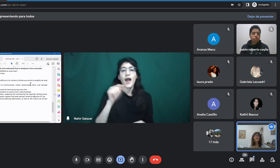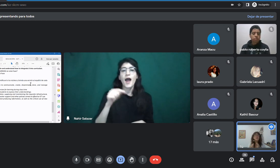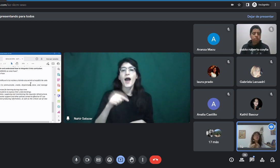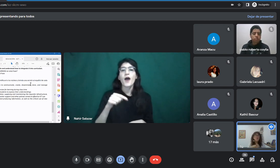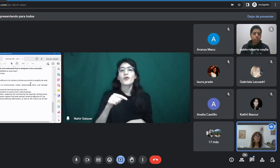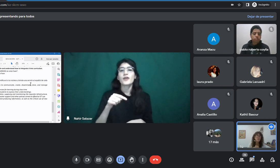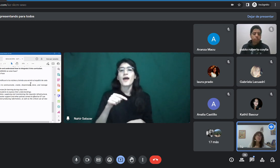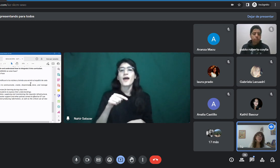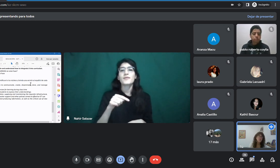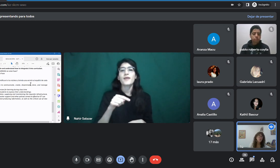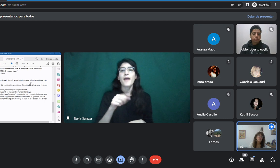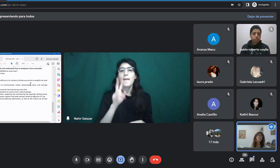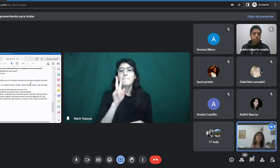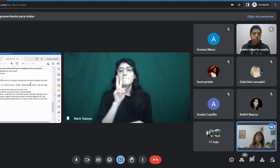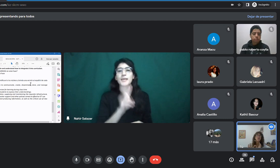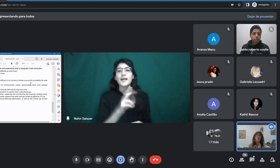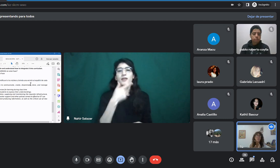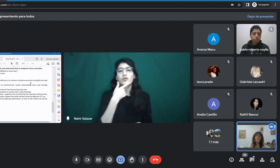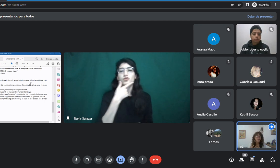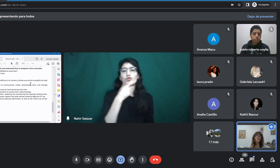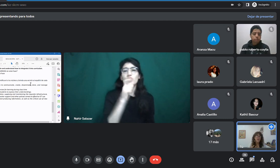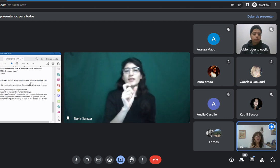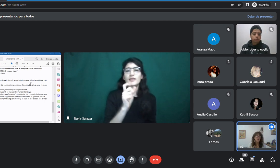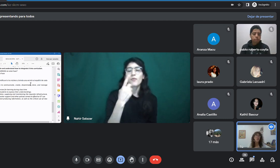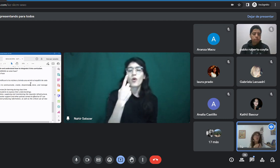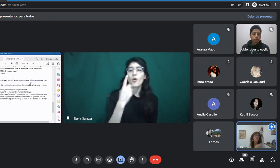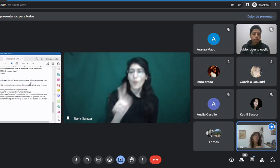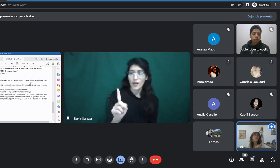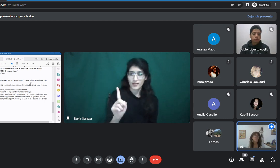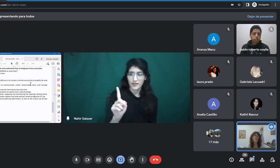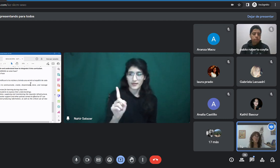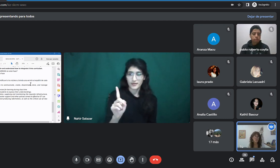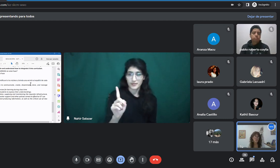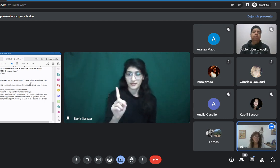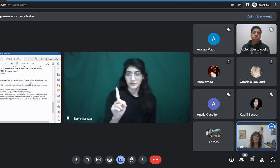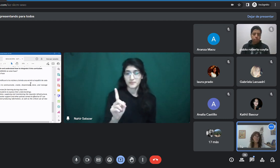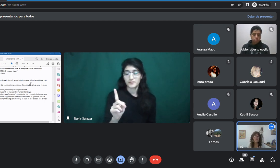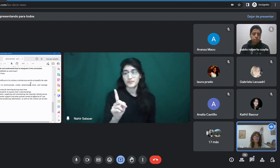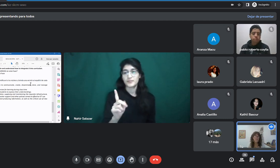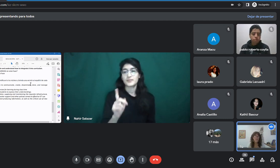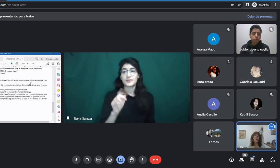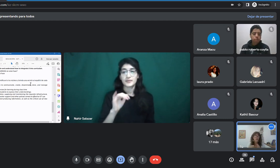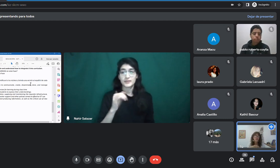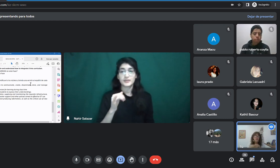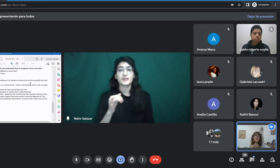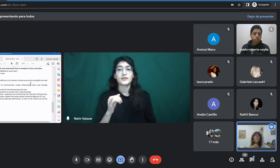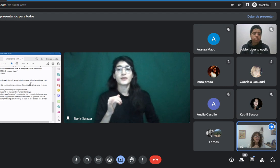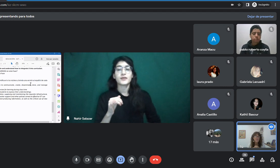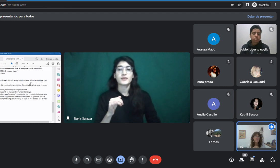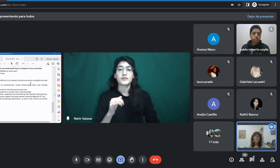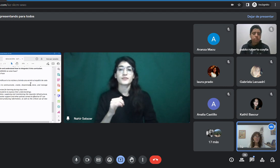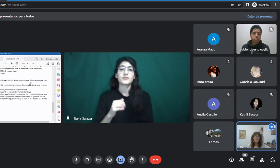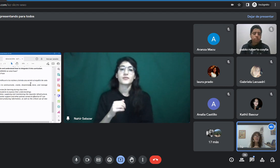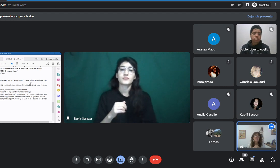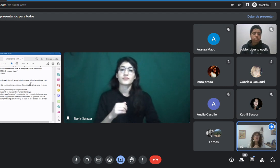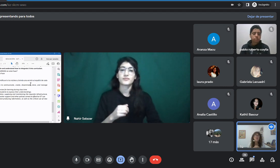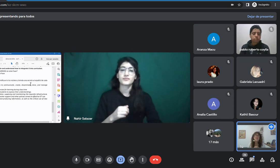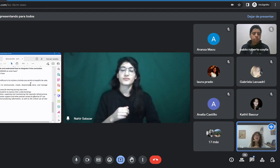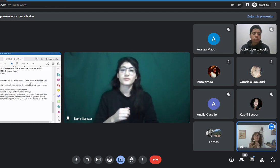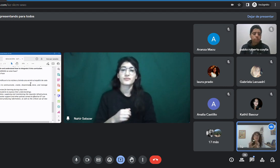los sustantivos los encierran con los premodificadores o los dejan solos, ¿sí? O con los determinantes.